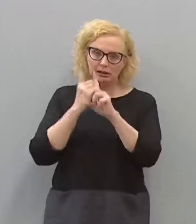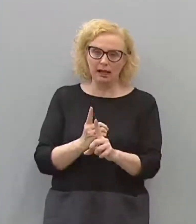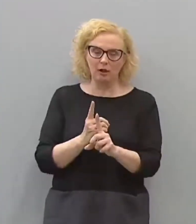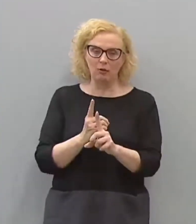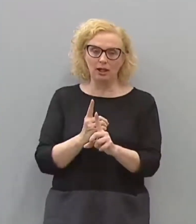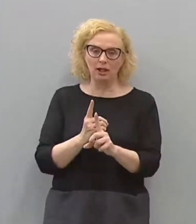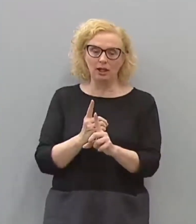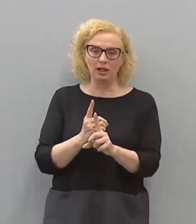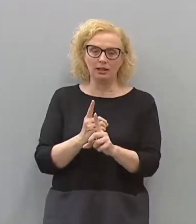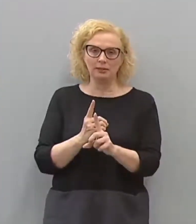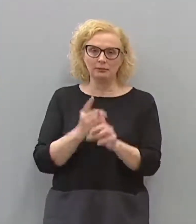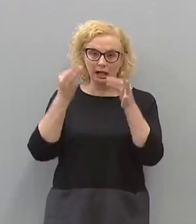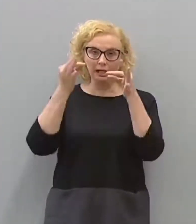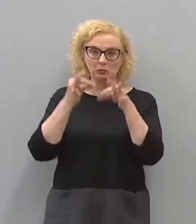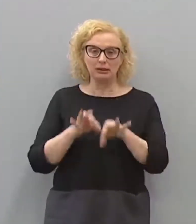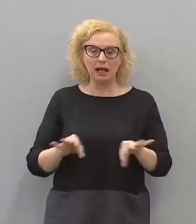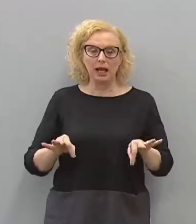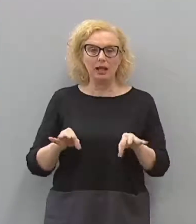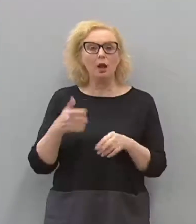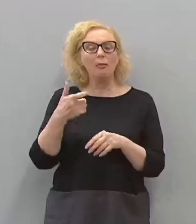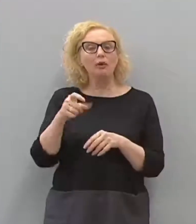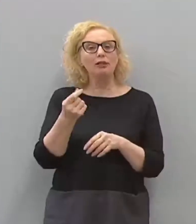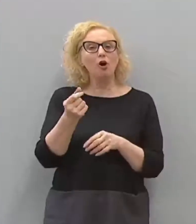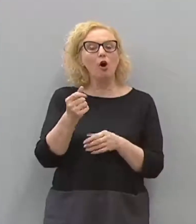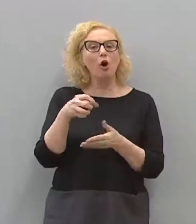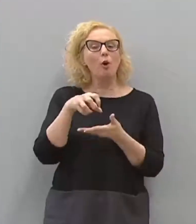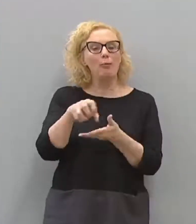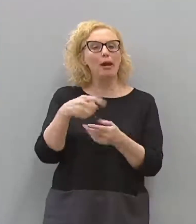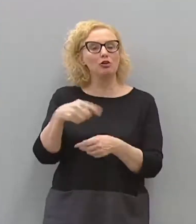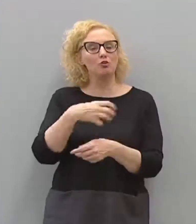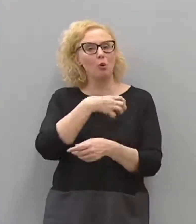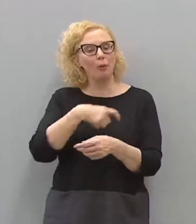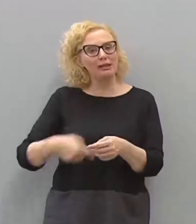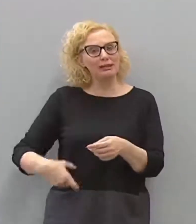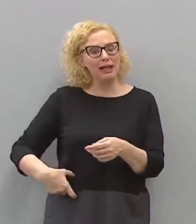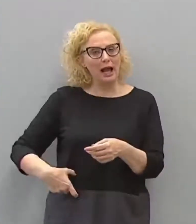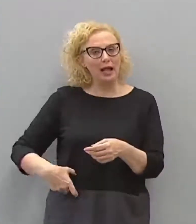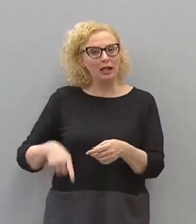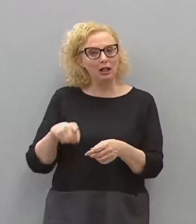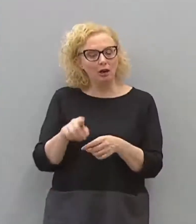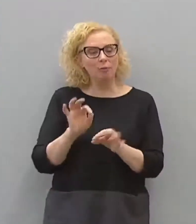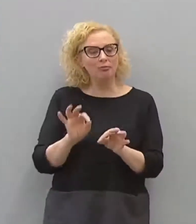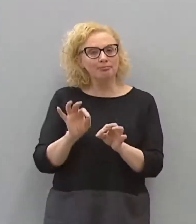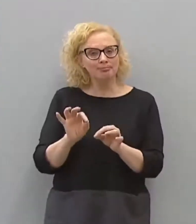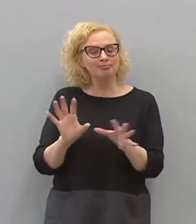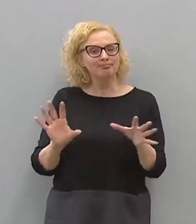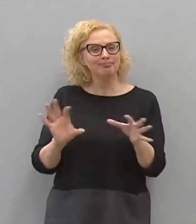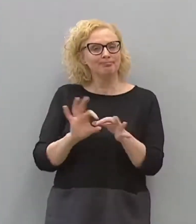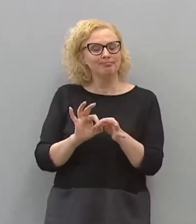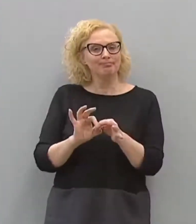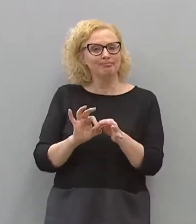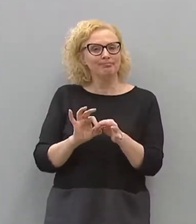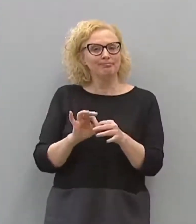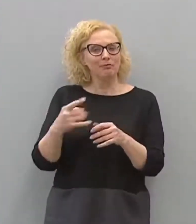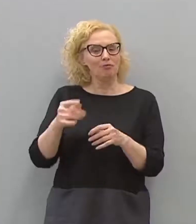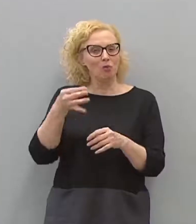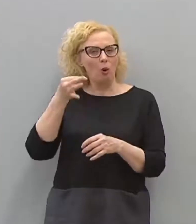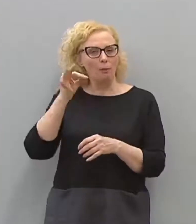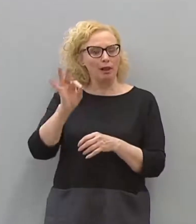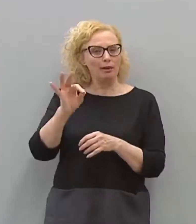la compenso che questi commissari avranno sarà per l'appunto strettamente legato a questo obiettivo